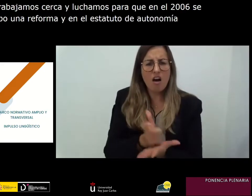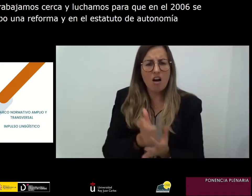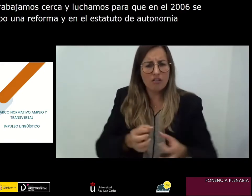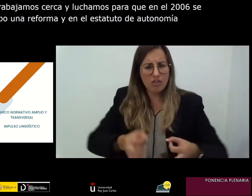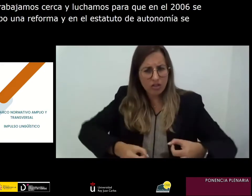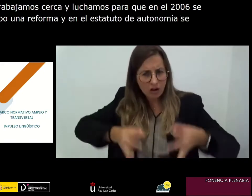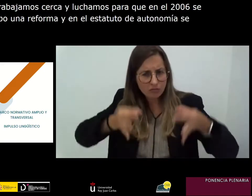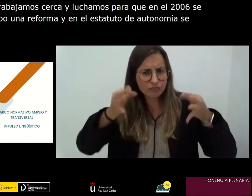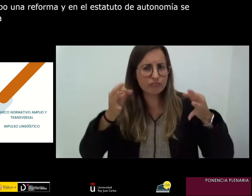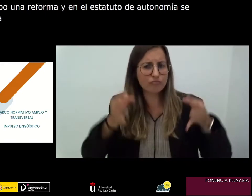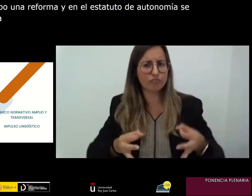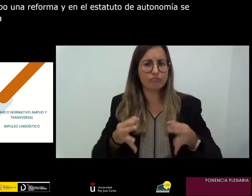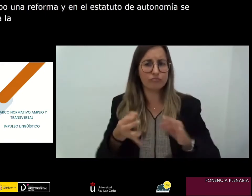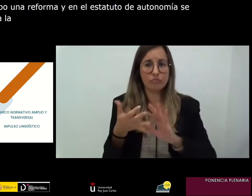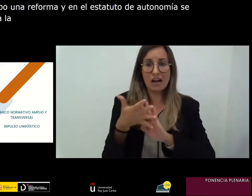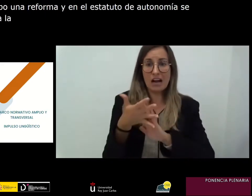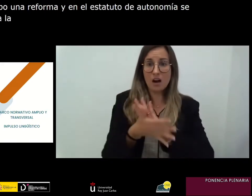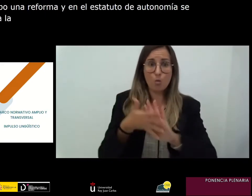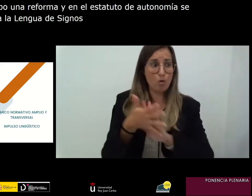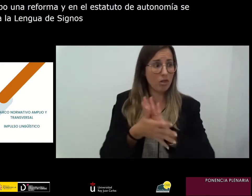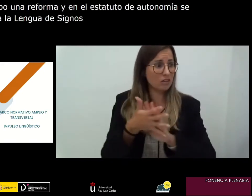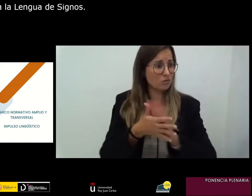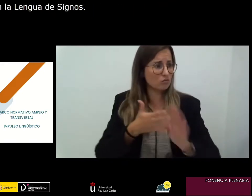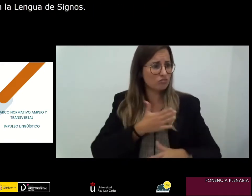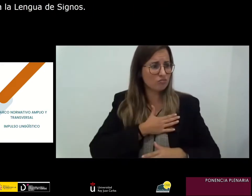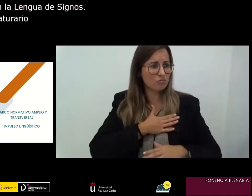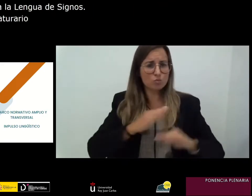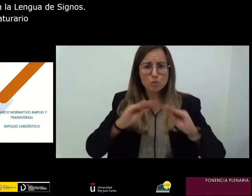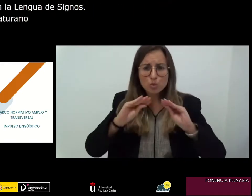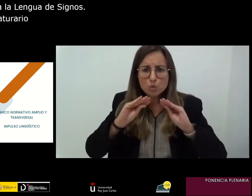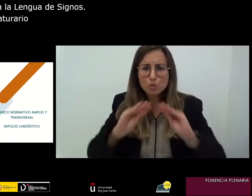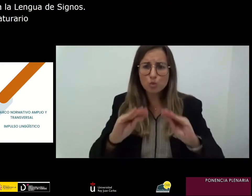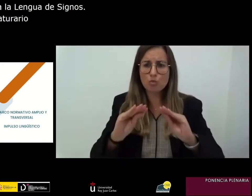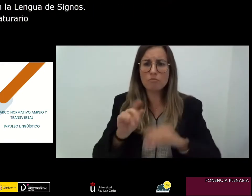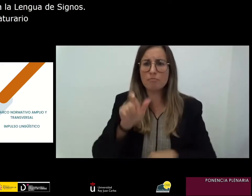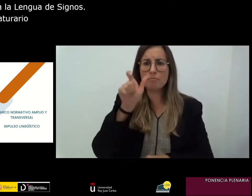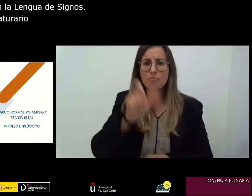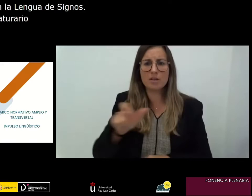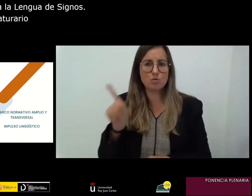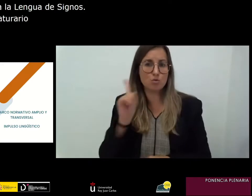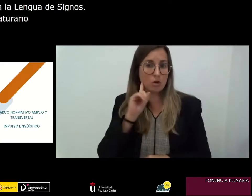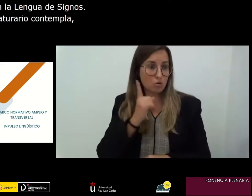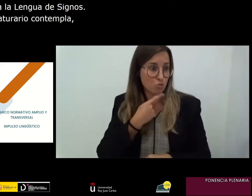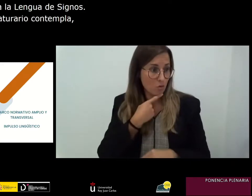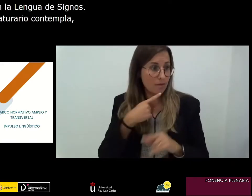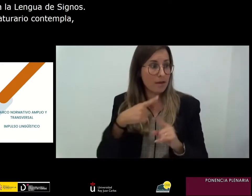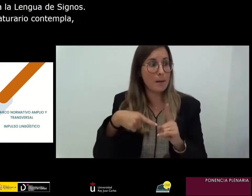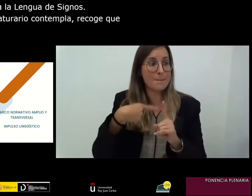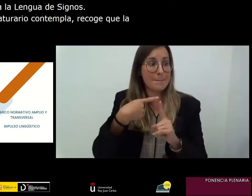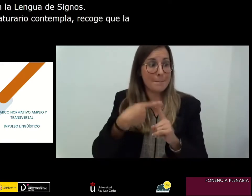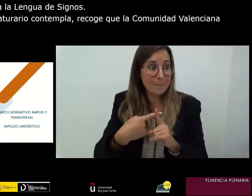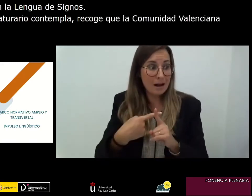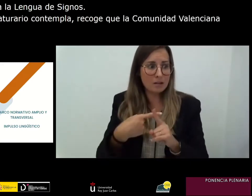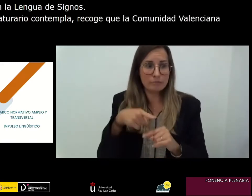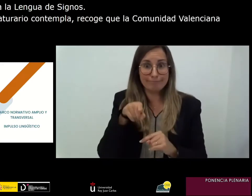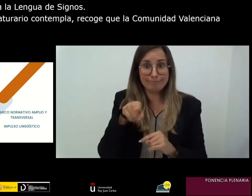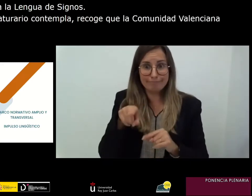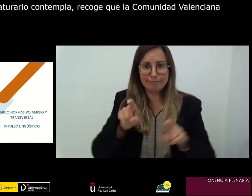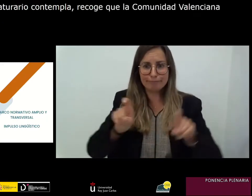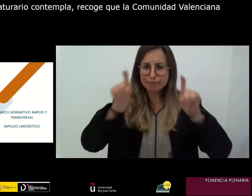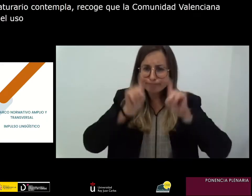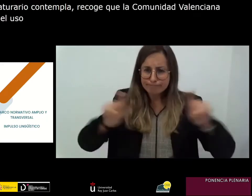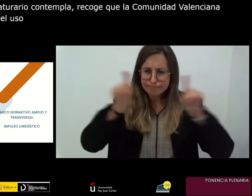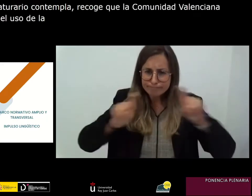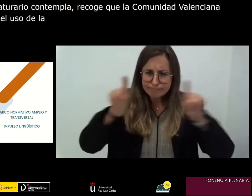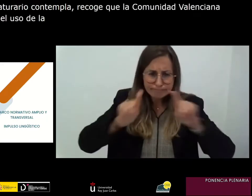El texto estatutario contempla, recoge que la Generalitat Valenciana garantizará el uso de la lengua de signos propia de las personas